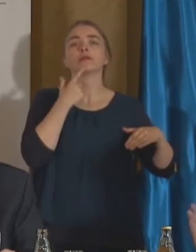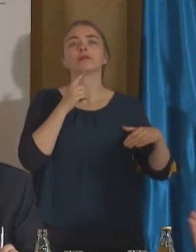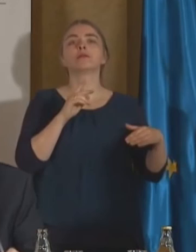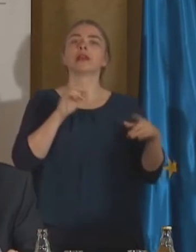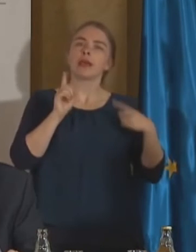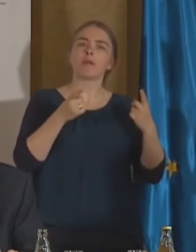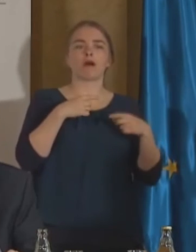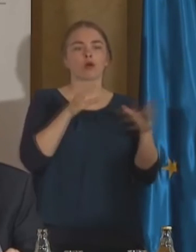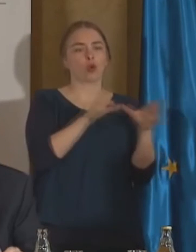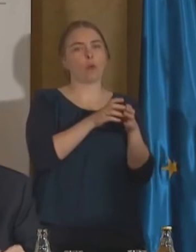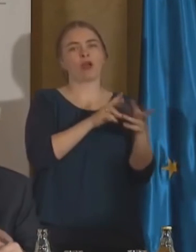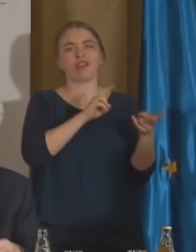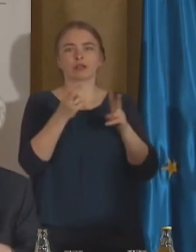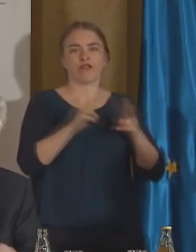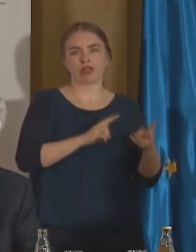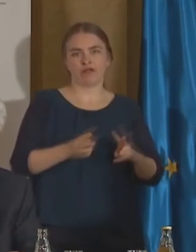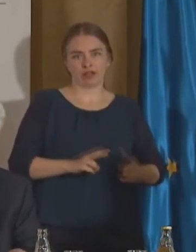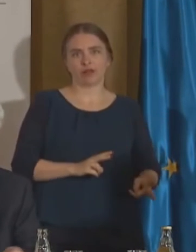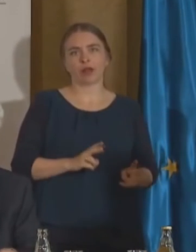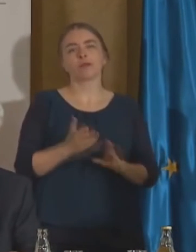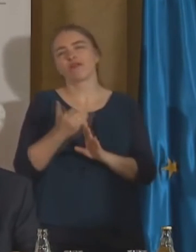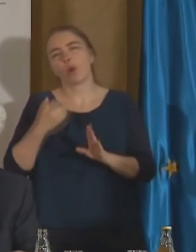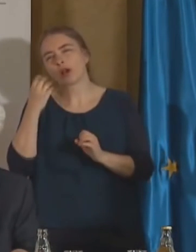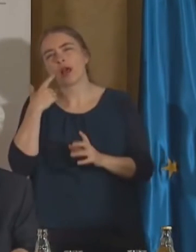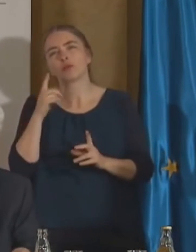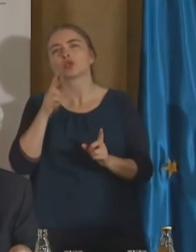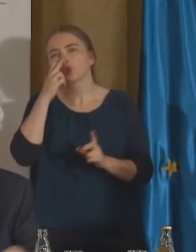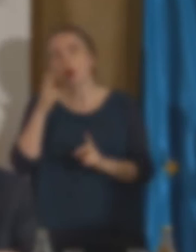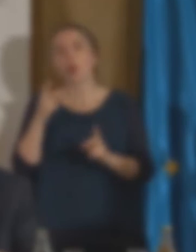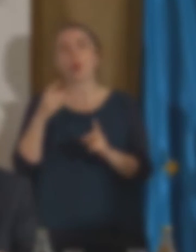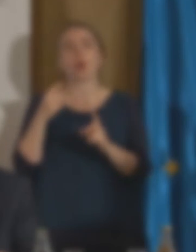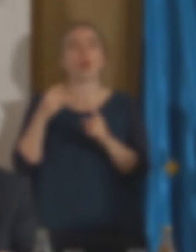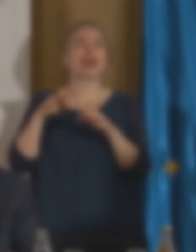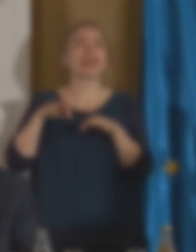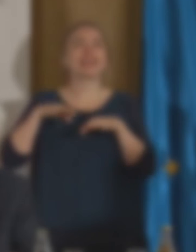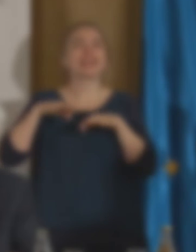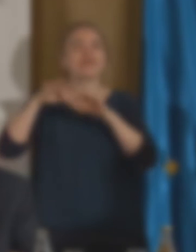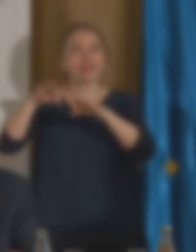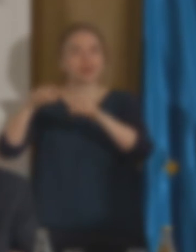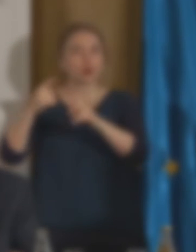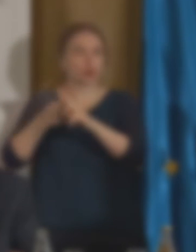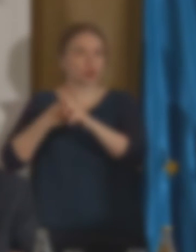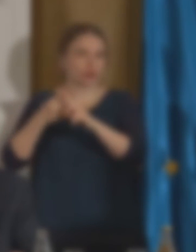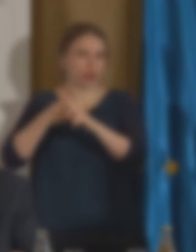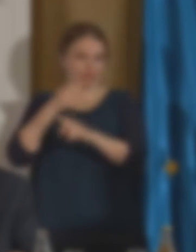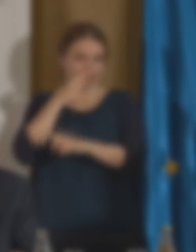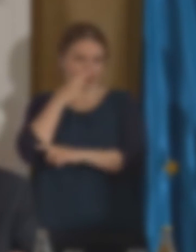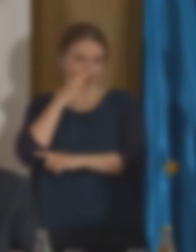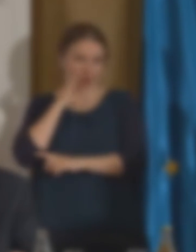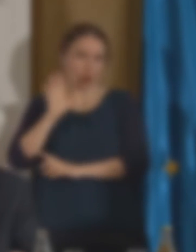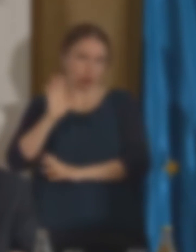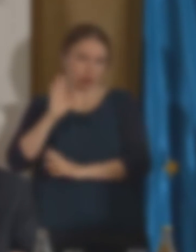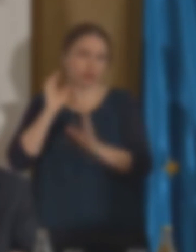vorbehaltlich der dann noch zu klärenden infektiologischen Rahmenbedingungen natürlich. Jeder Schuljahrgang wird an einem separaten Tag und